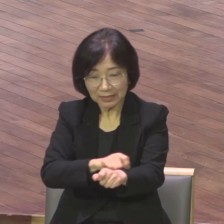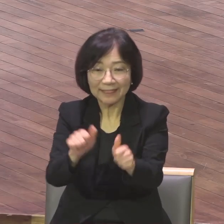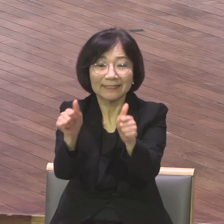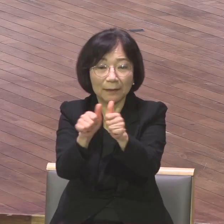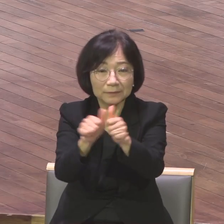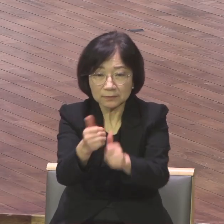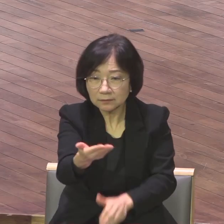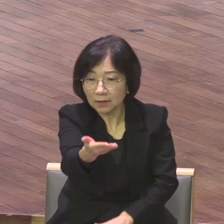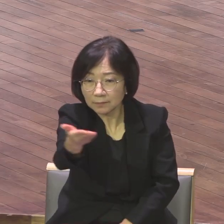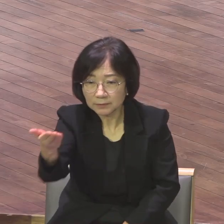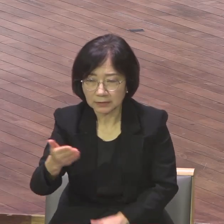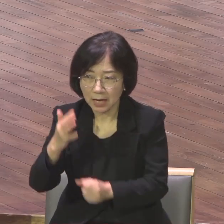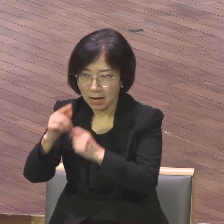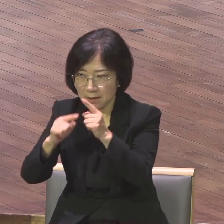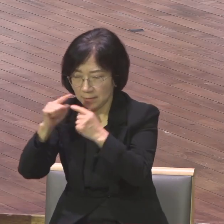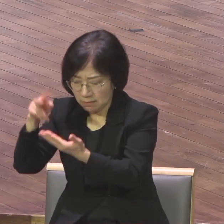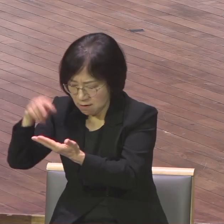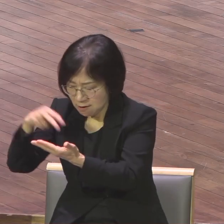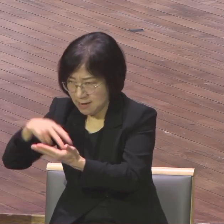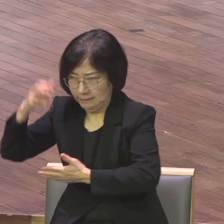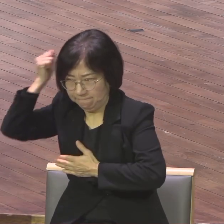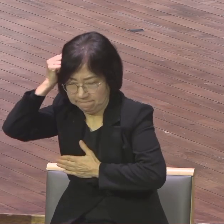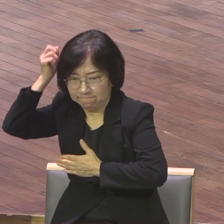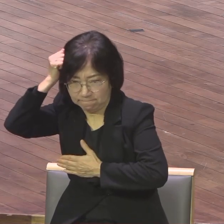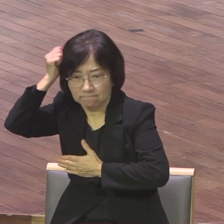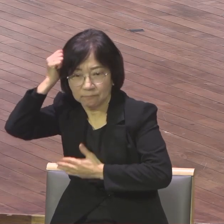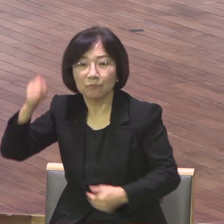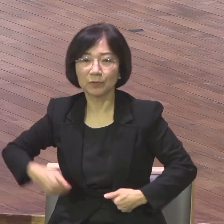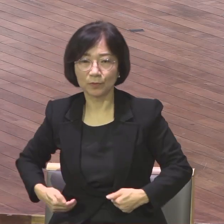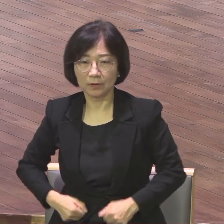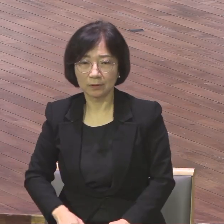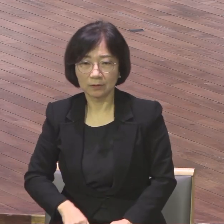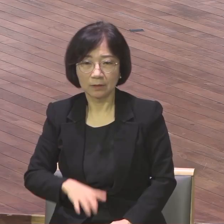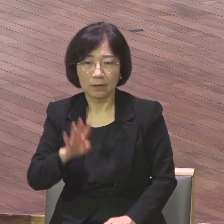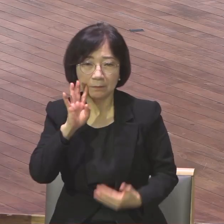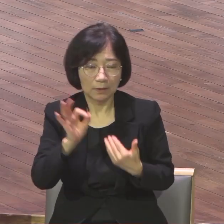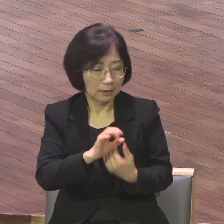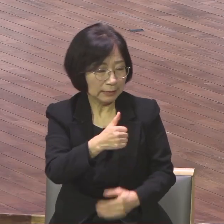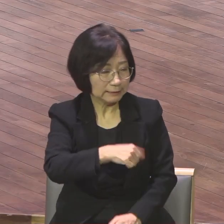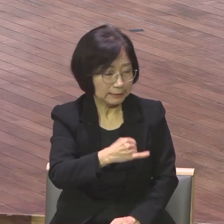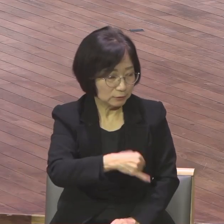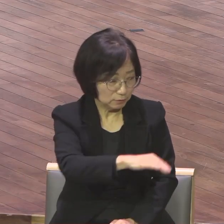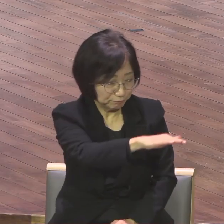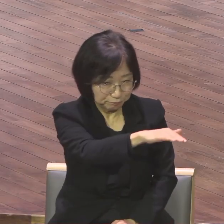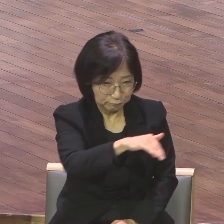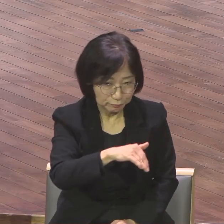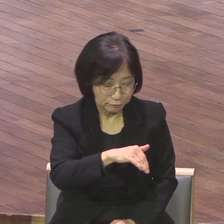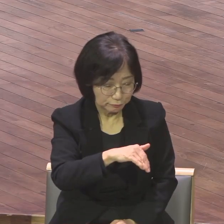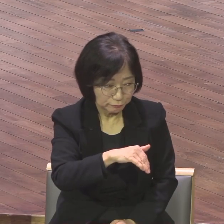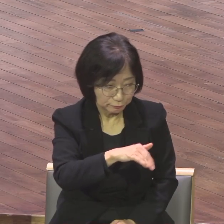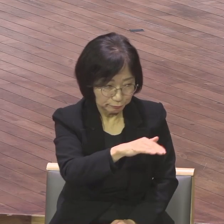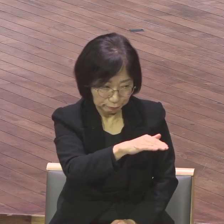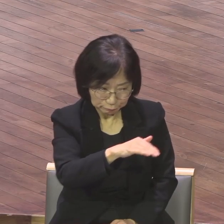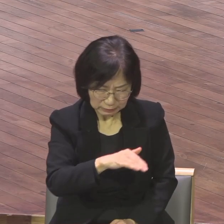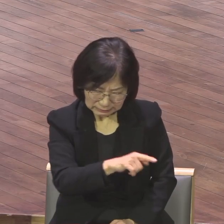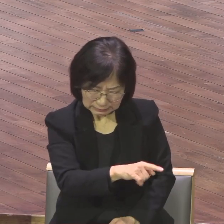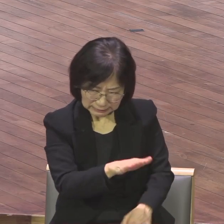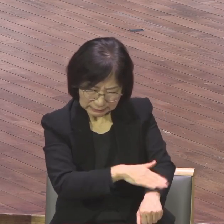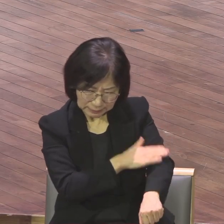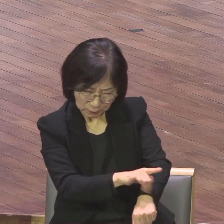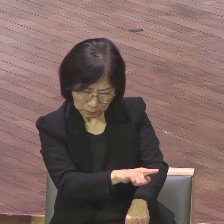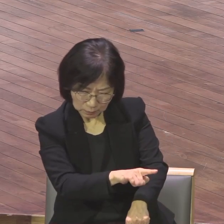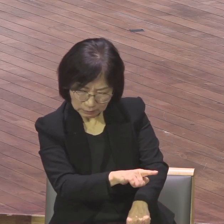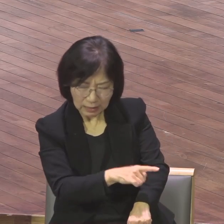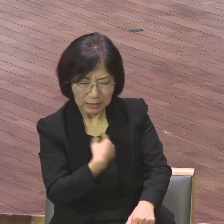하나님 말씀 많이 준비하고 있어야 돼요. 만약에 자녀를 불렀다, 대화를 이랬다 싶으면 성경부터 뒤집으세요. 성경부터